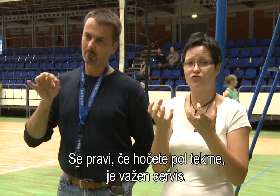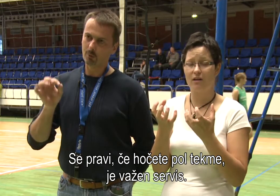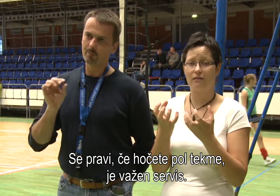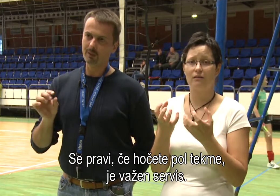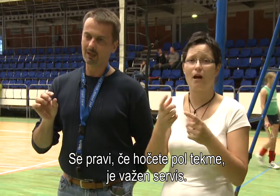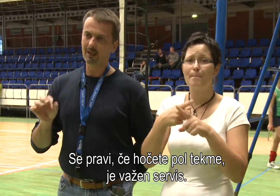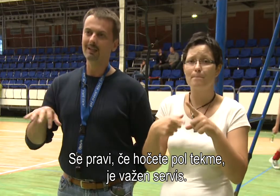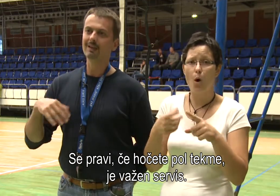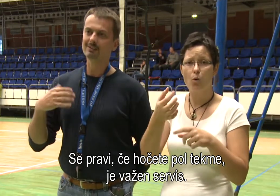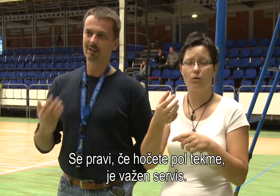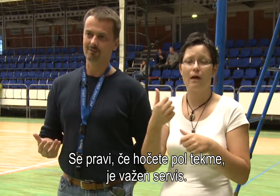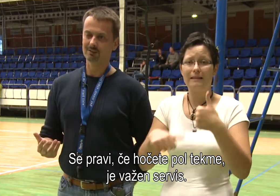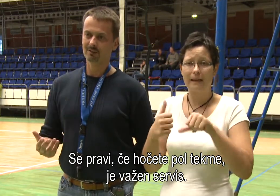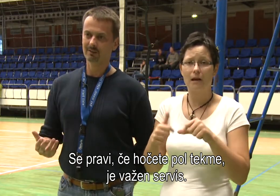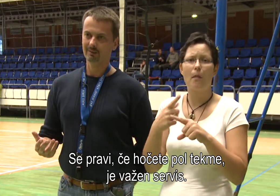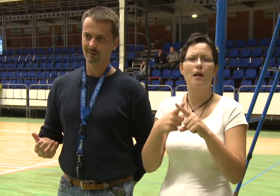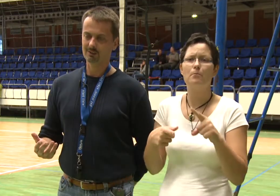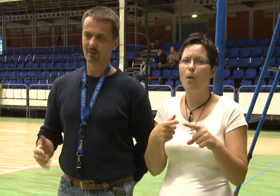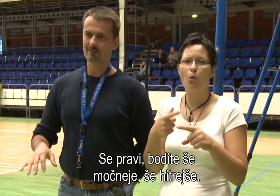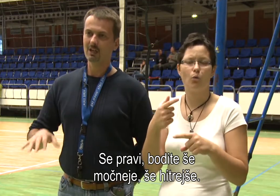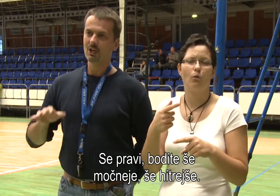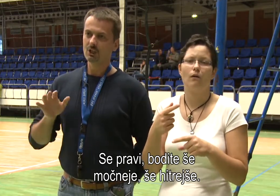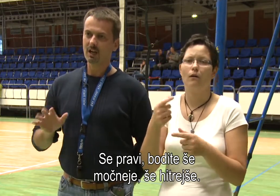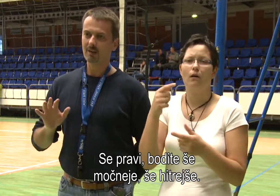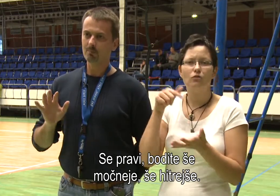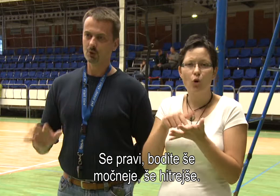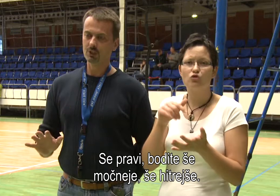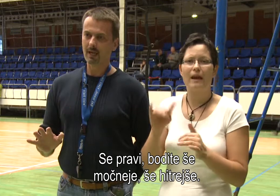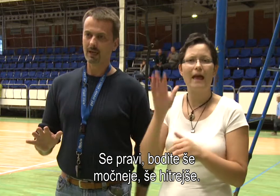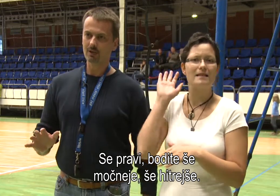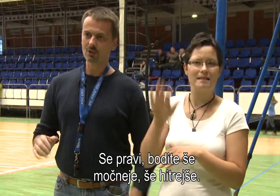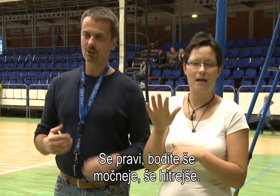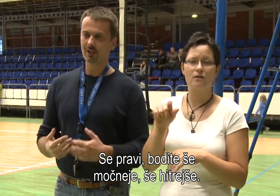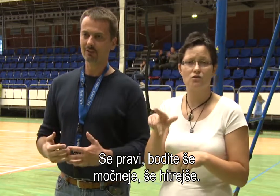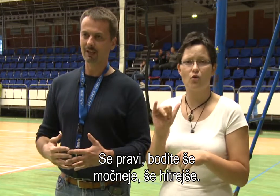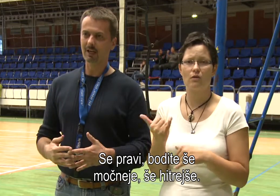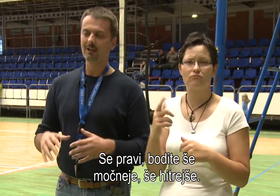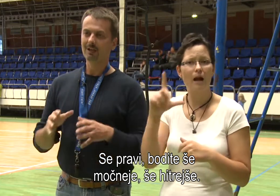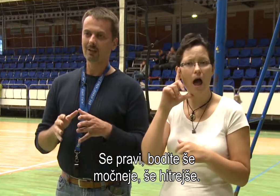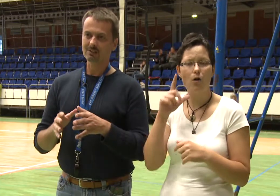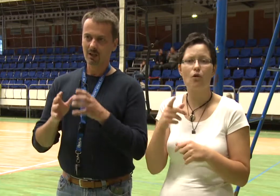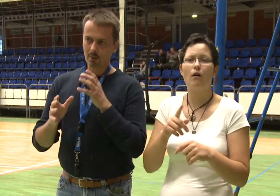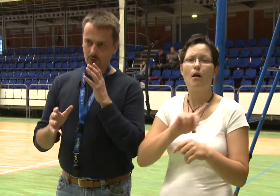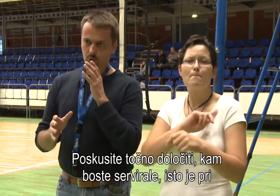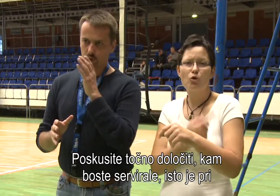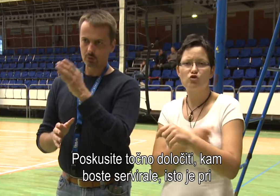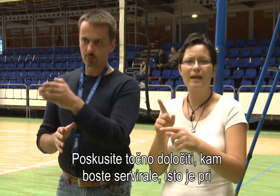pol pike, je servis. Se pravi, še močneje, še hitreje, da se pa točno